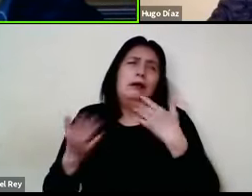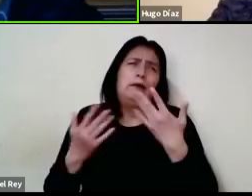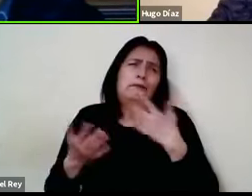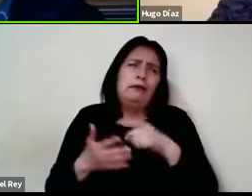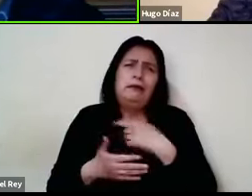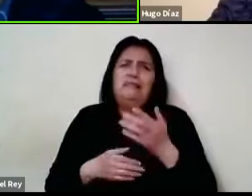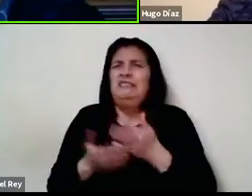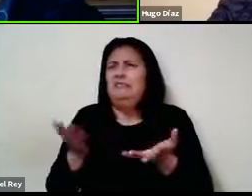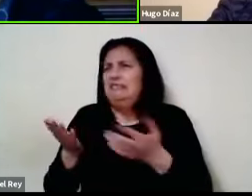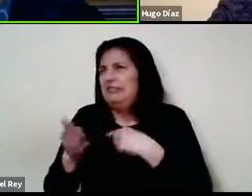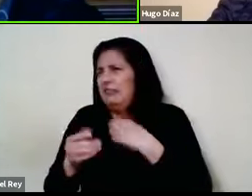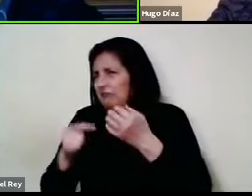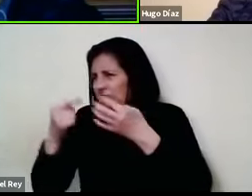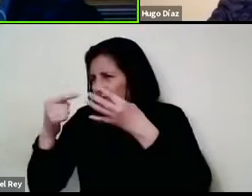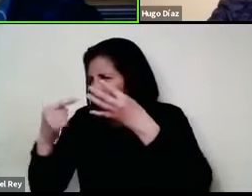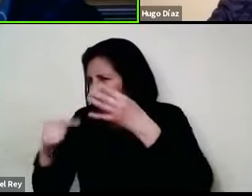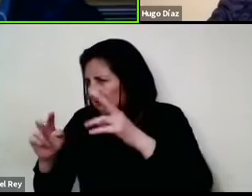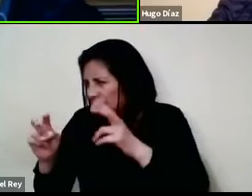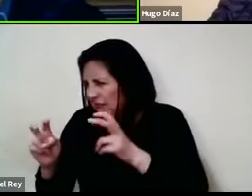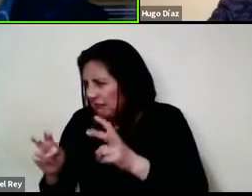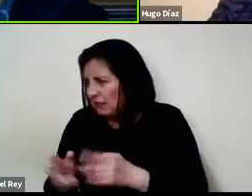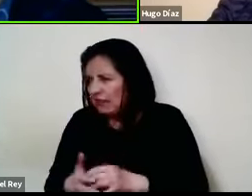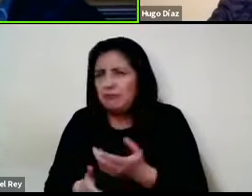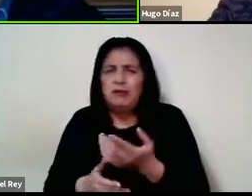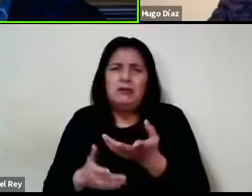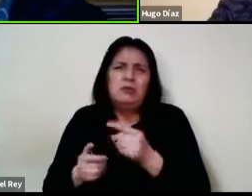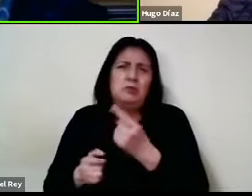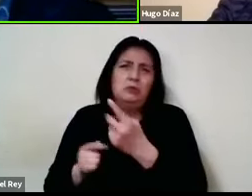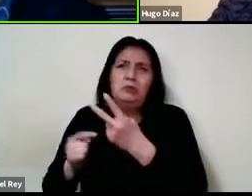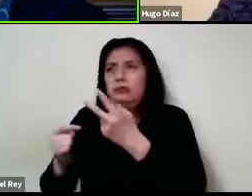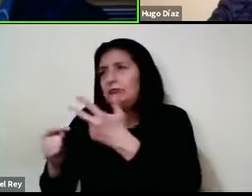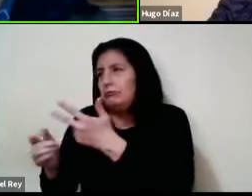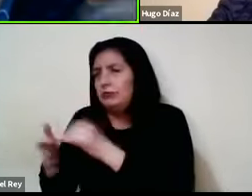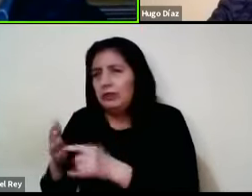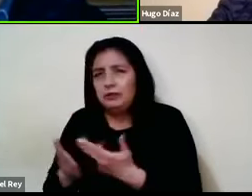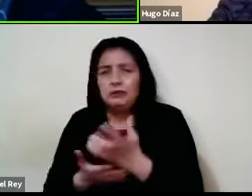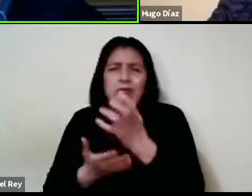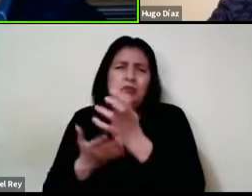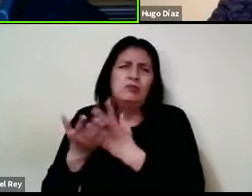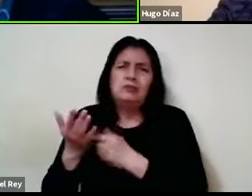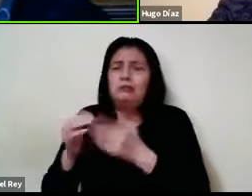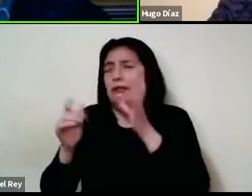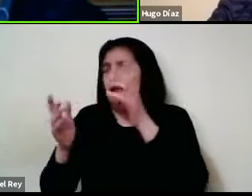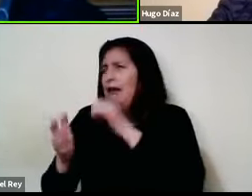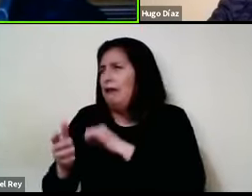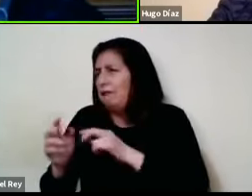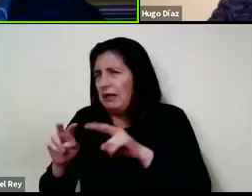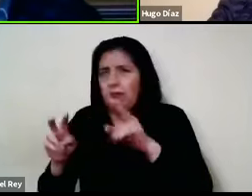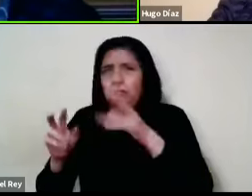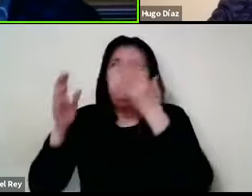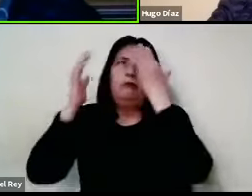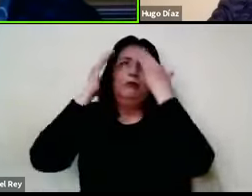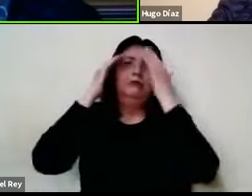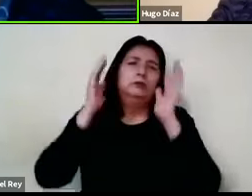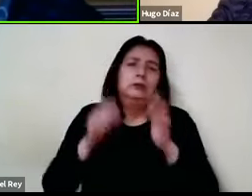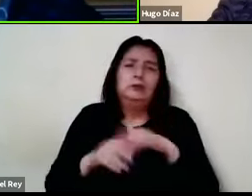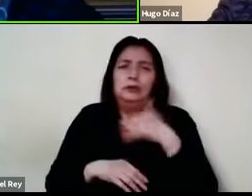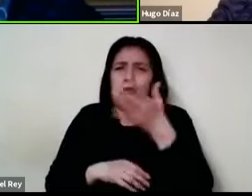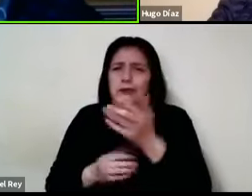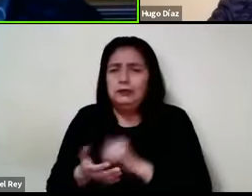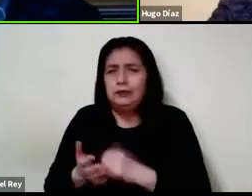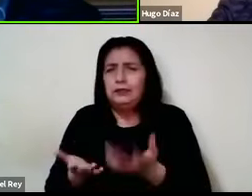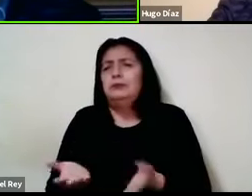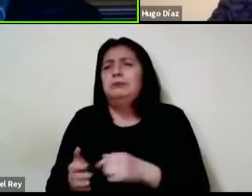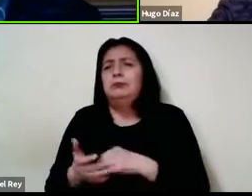progreso, dimensiones, marco curricular 1, 2, 3, el currículo, los valores, las actitudes. Imagínate, y luego empiezas a hacer las sesiones